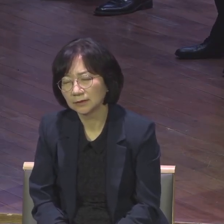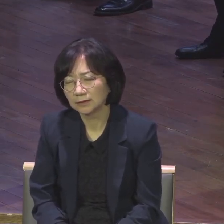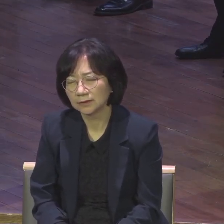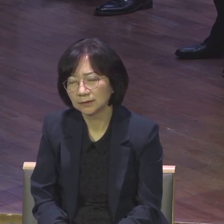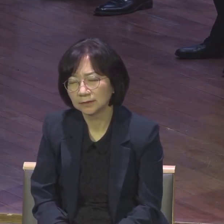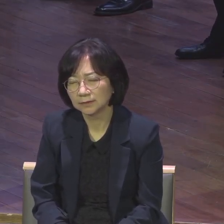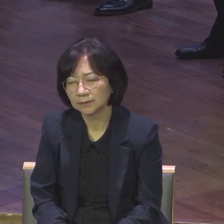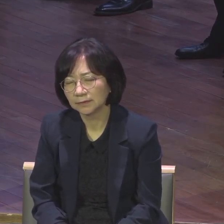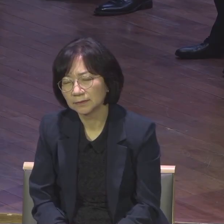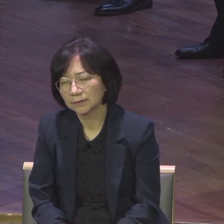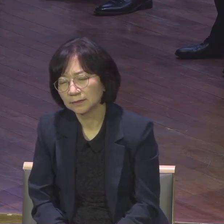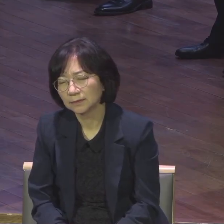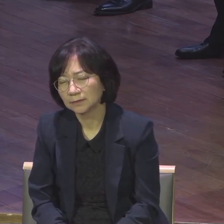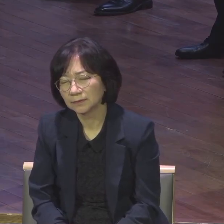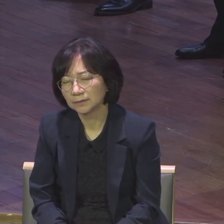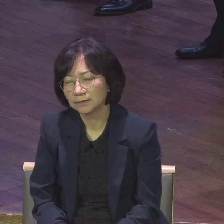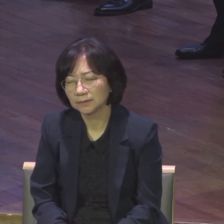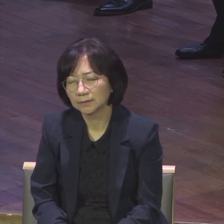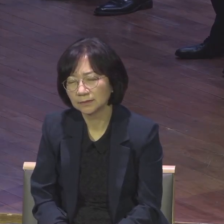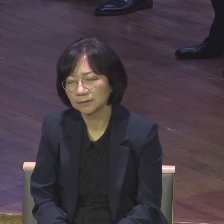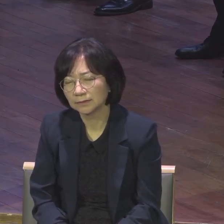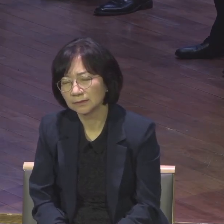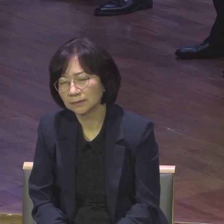성령으로 역사하여 주시옵소서.